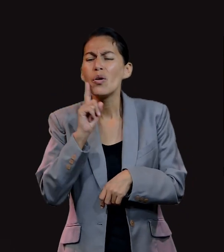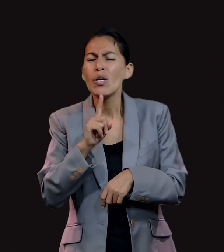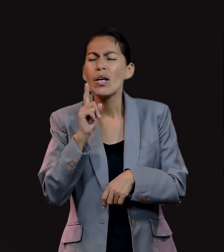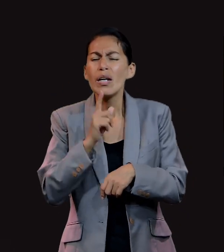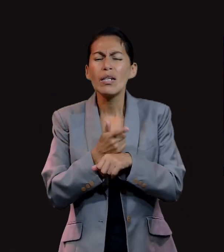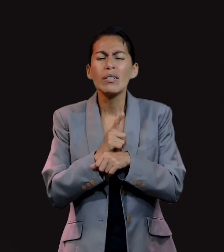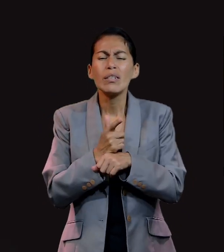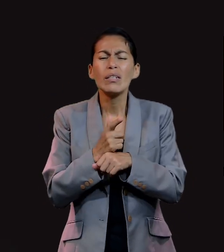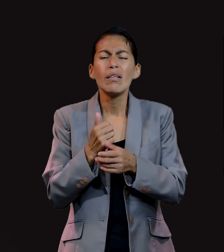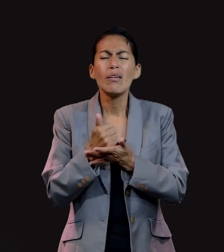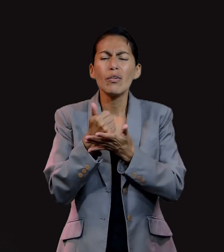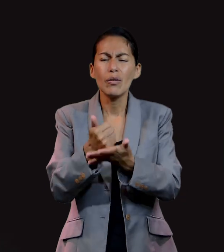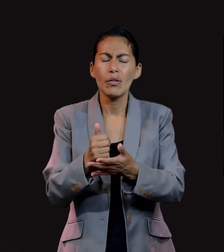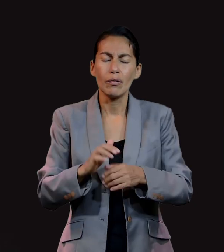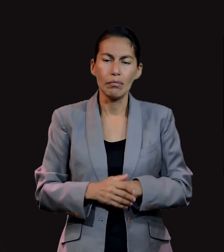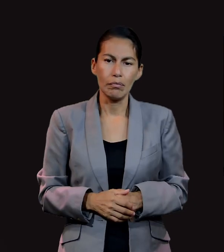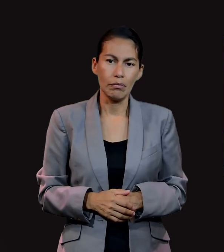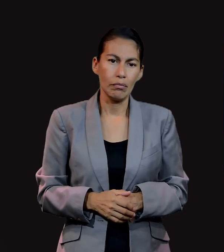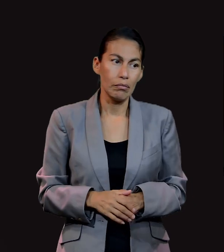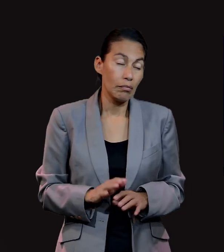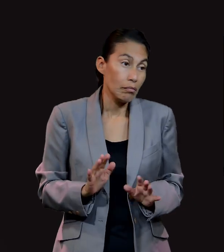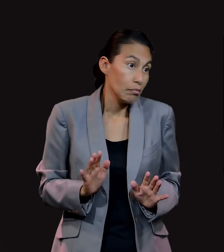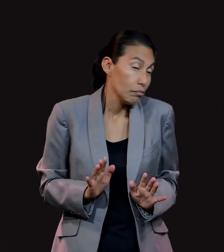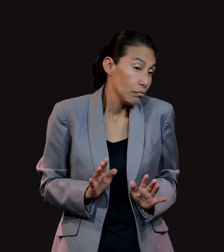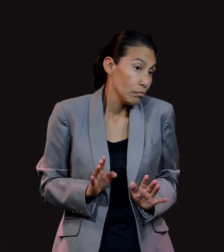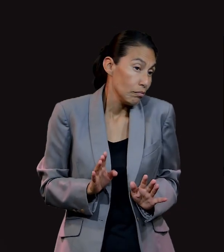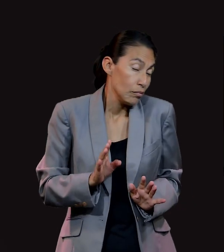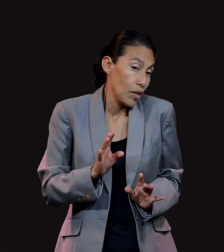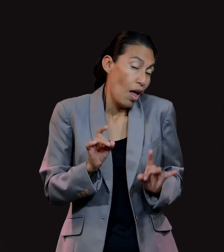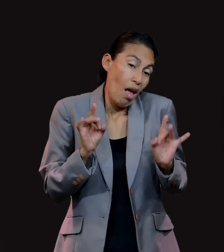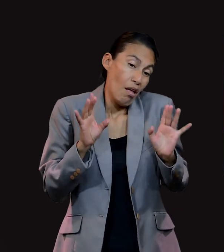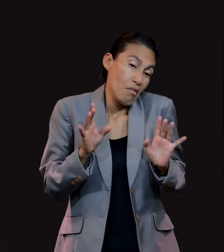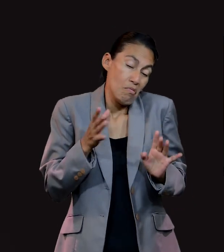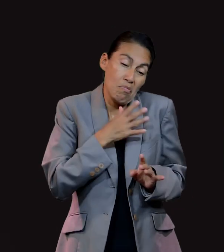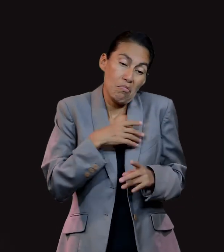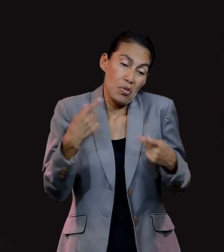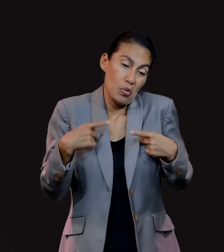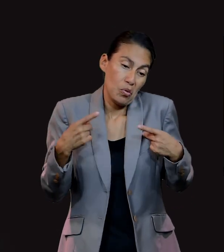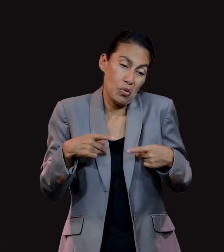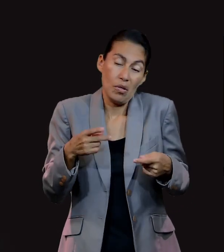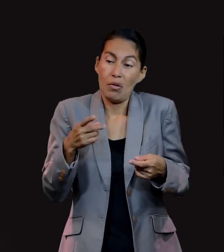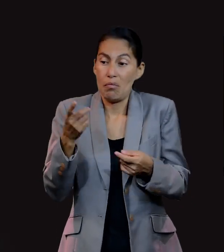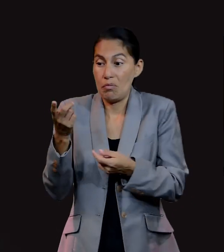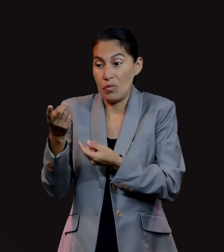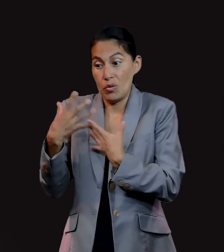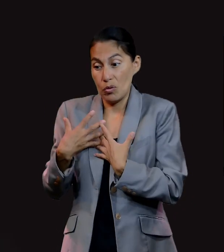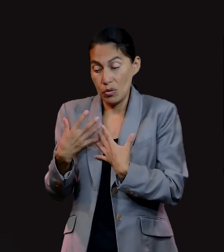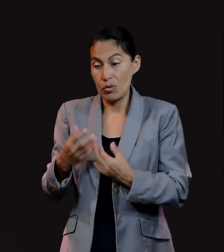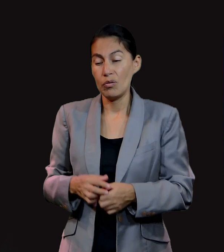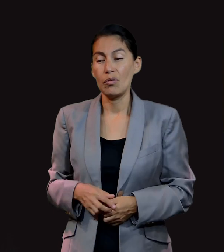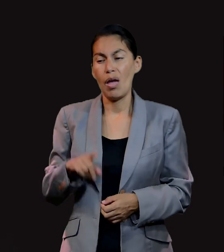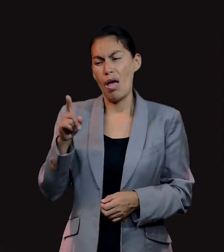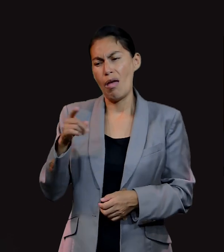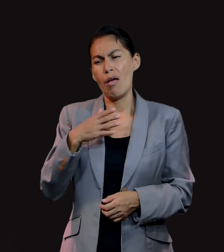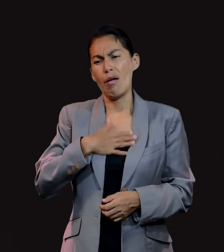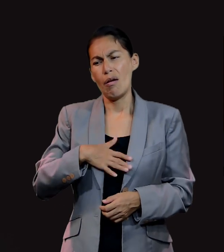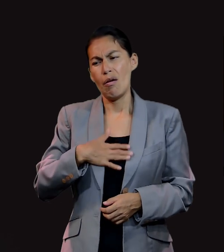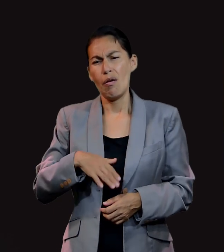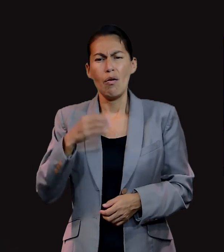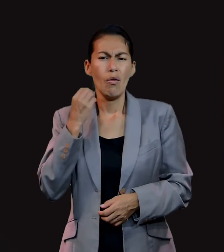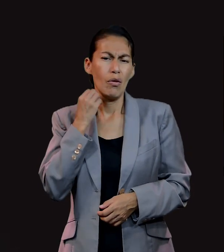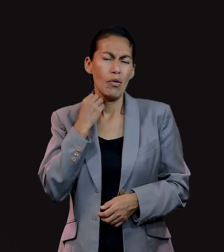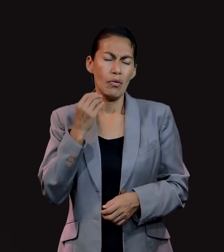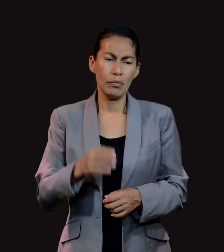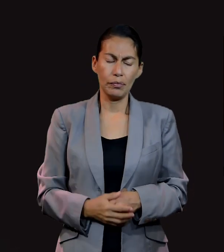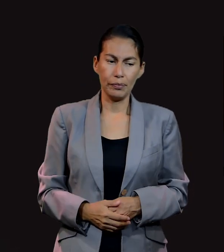conseguir esa tarjeta y el nombre de esa señorita de esa licenciada que lo atendió yo le dije bueno me lo dieron allá en el